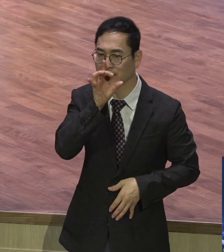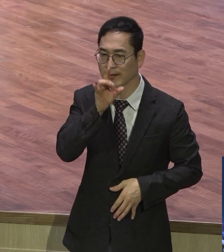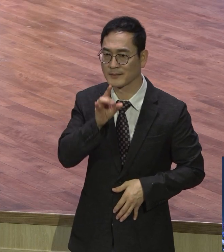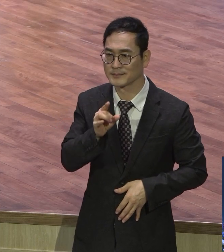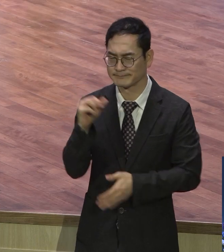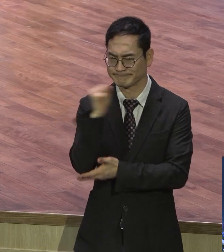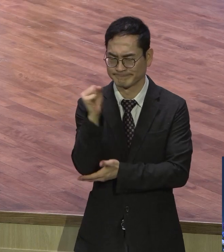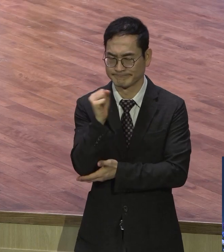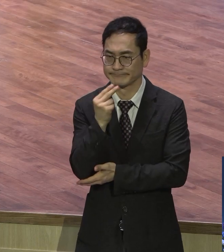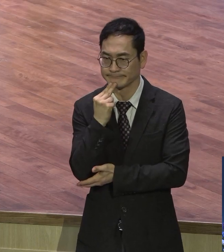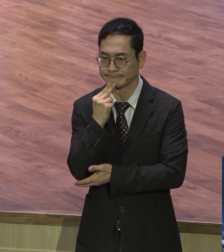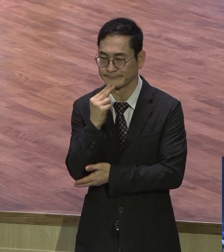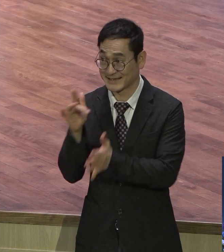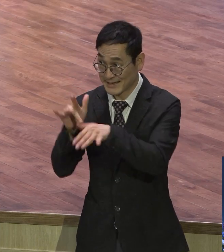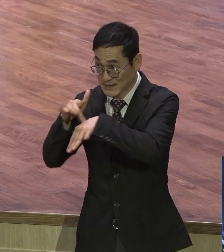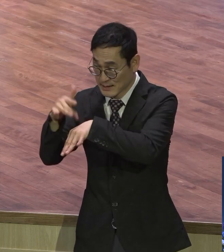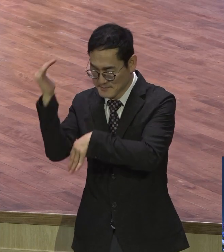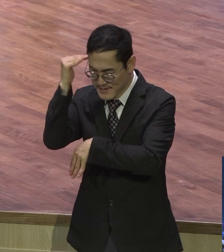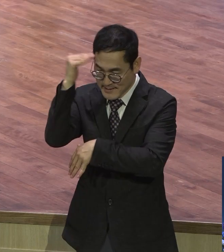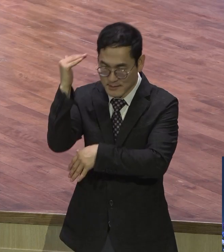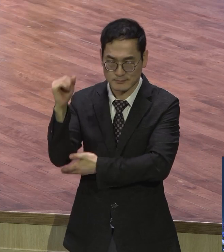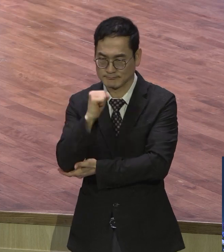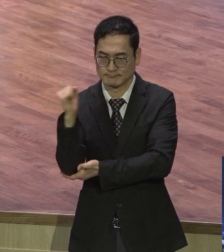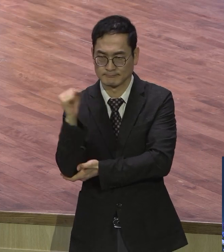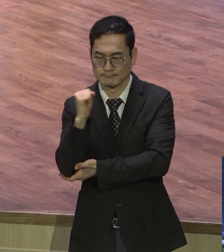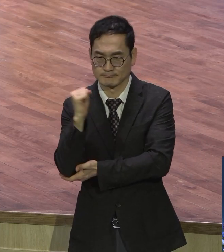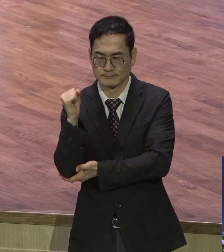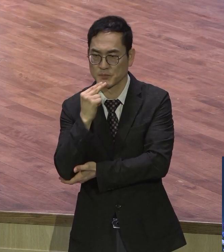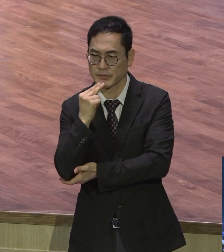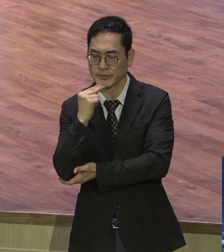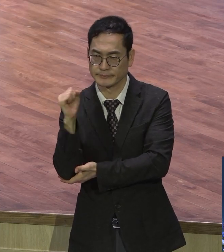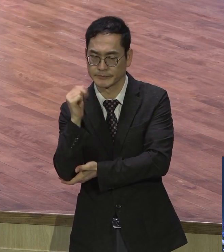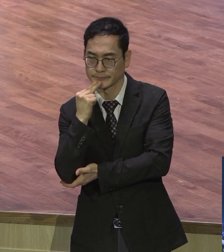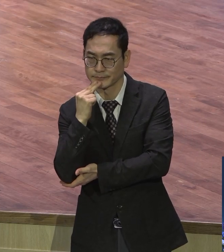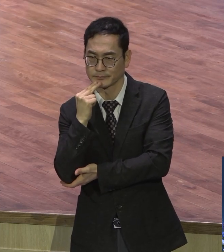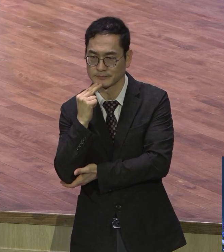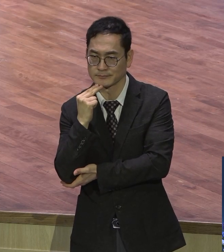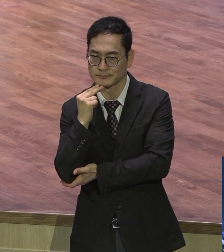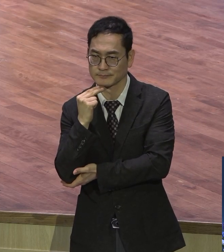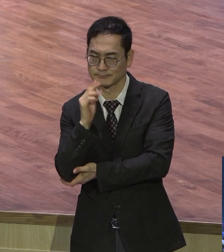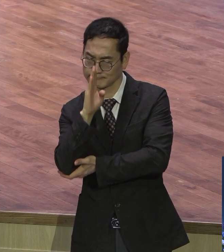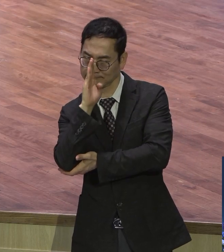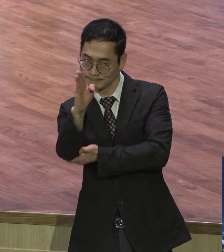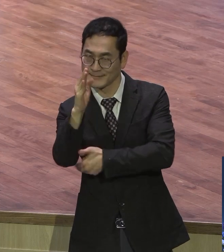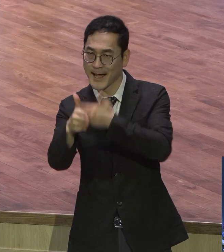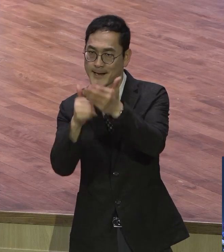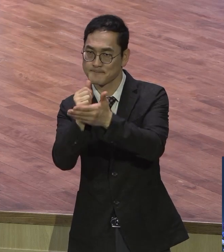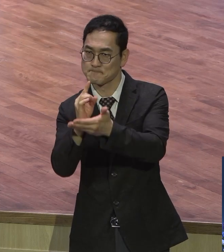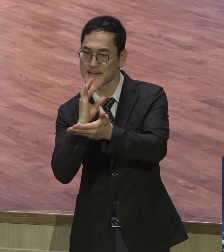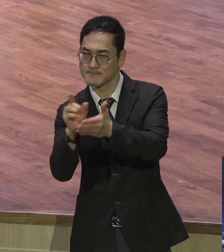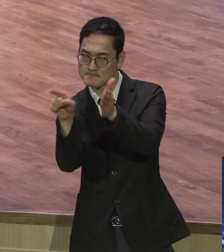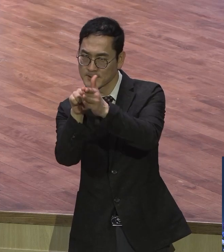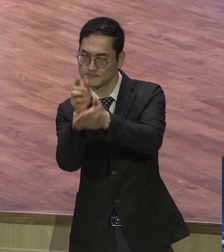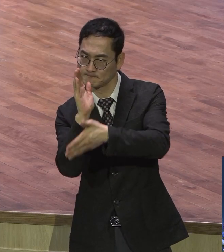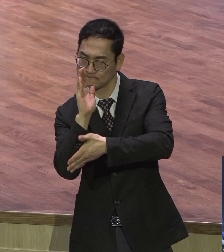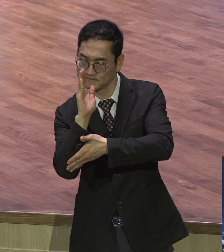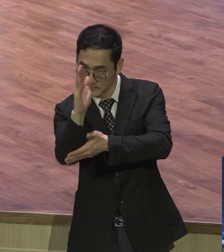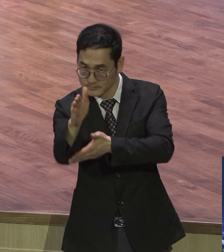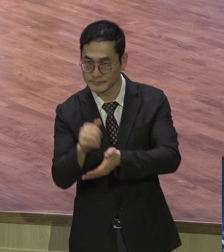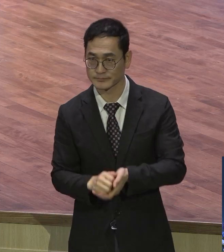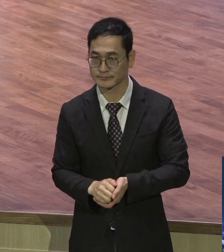플랫폼이 돼야 된단 말이에요 하나님의 절대성은 누가 뭐라 그래도 하나님은 이 교회를